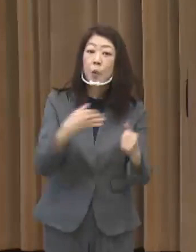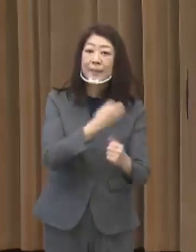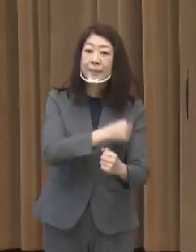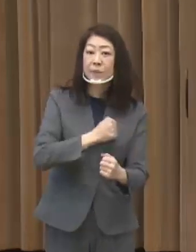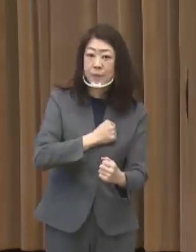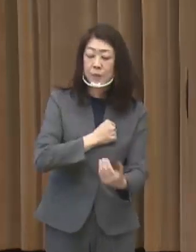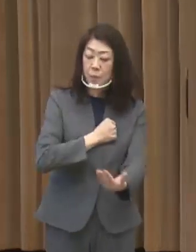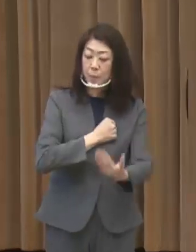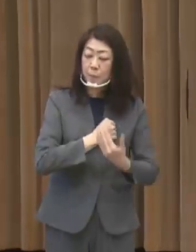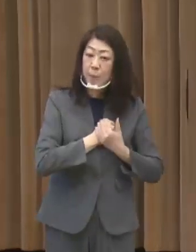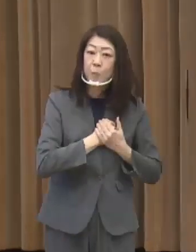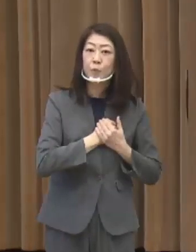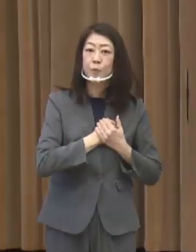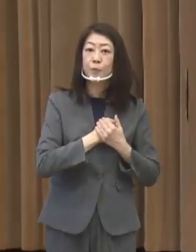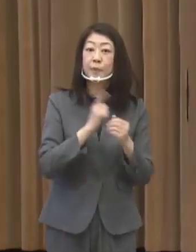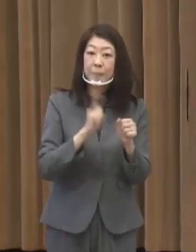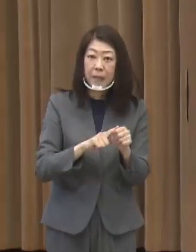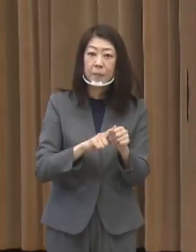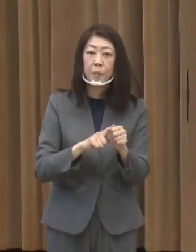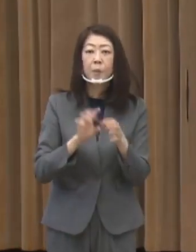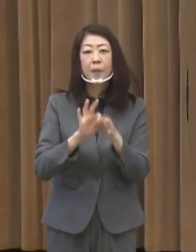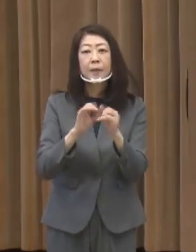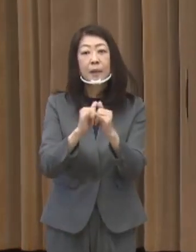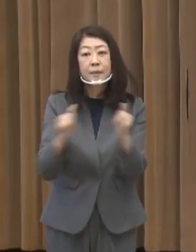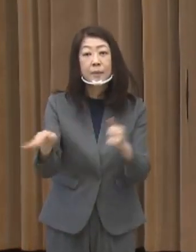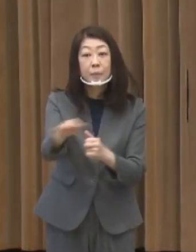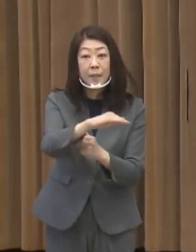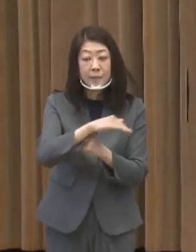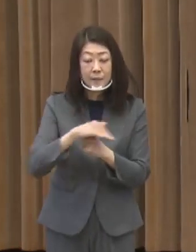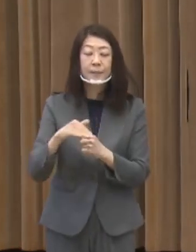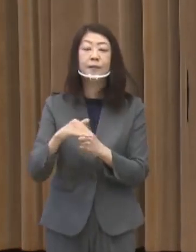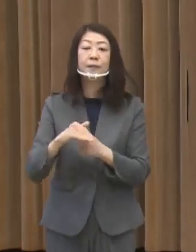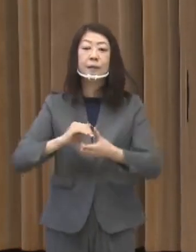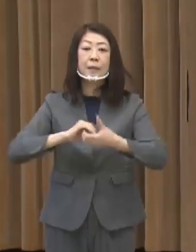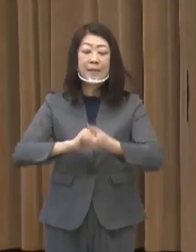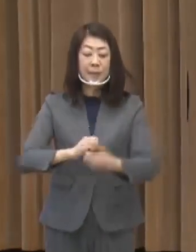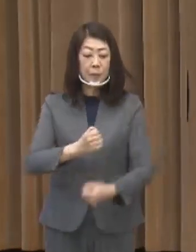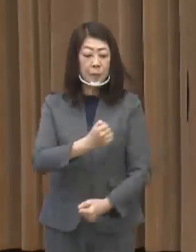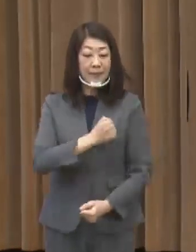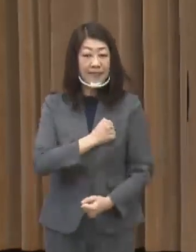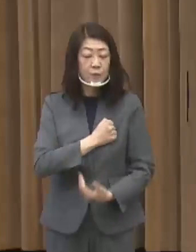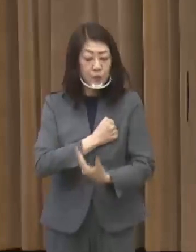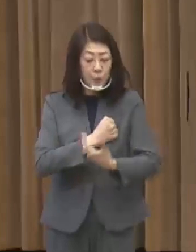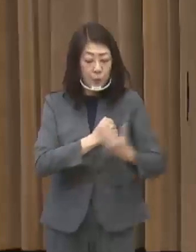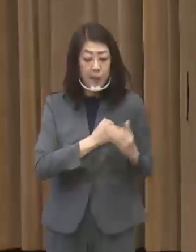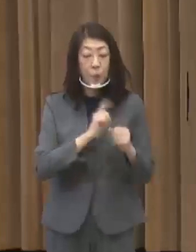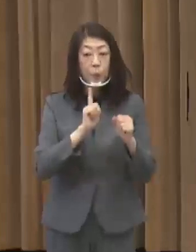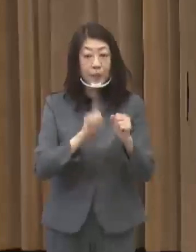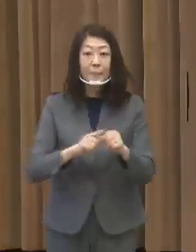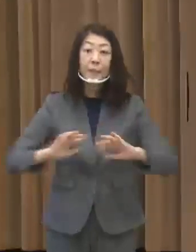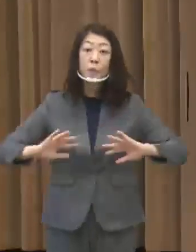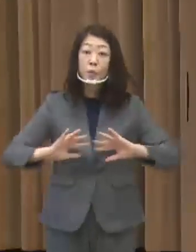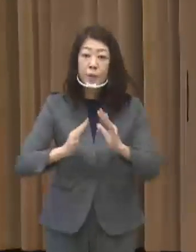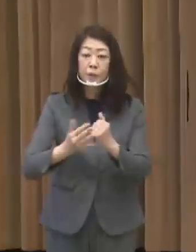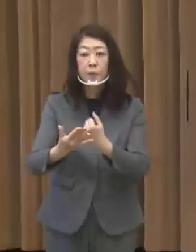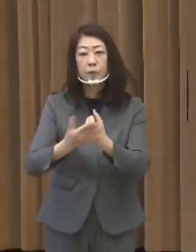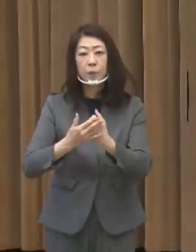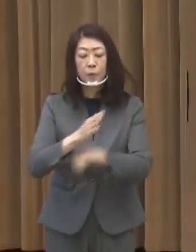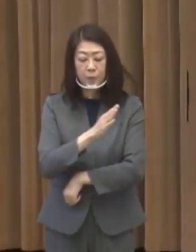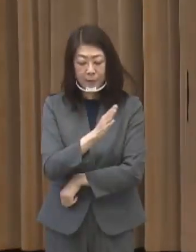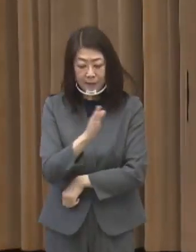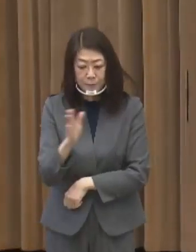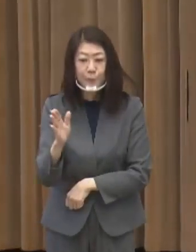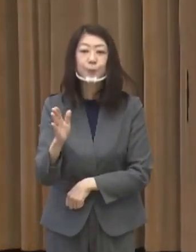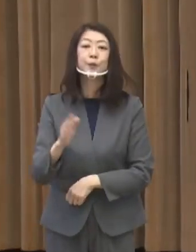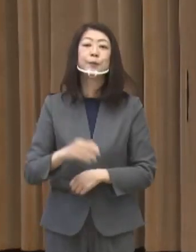も、関係する事業者の方々にはぜひともこの命を守るための取り組みにご協力をお願いをしたい